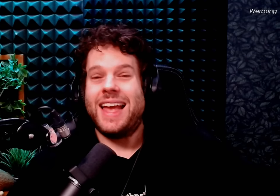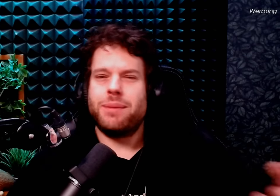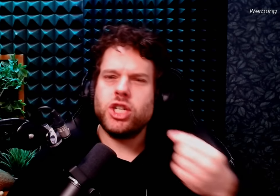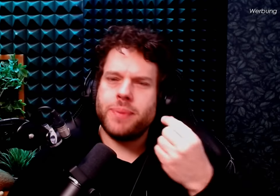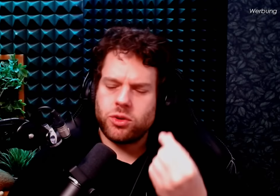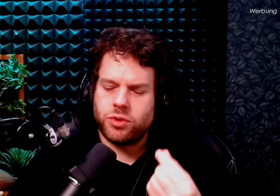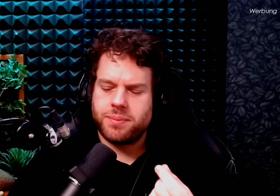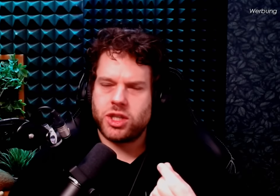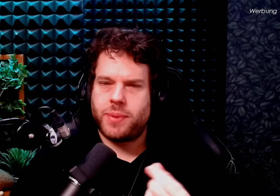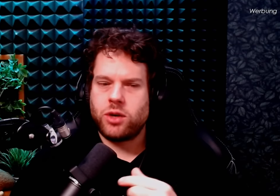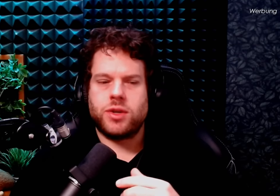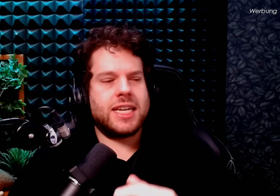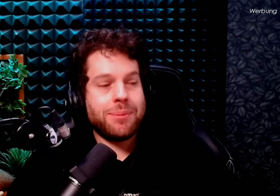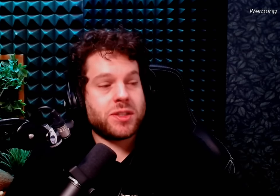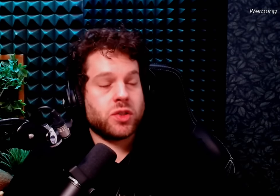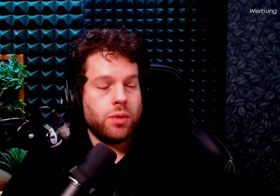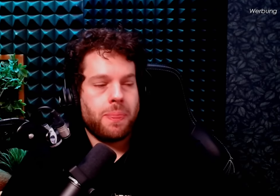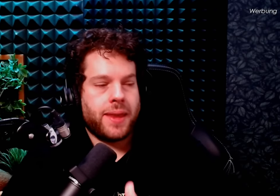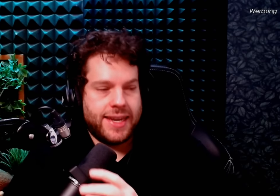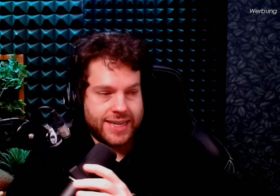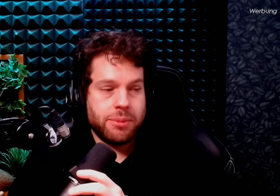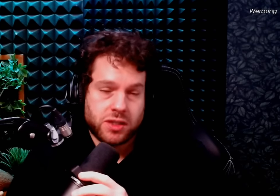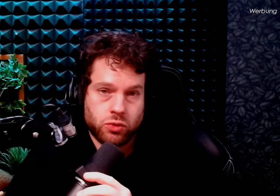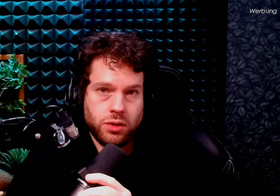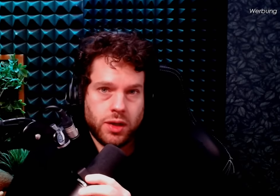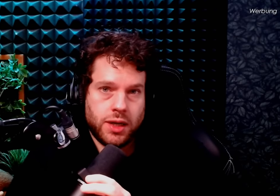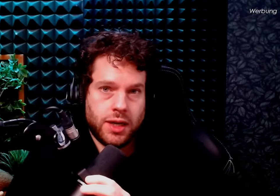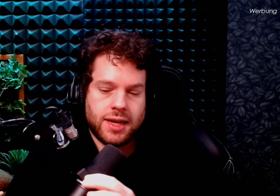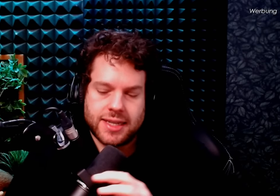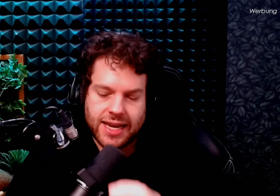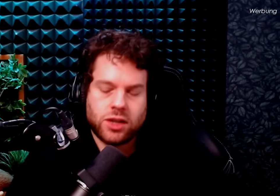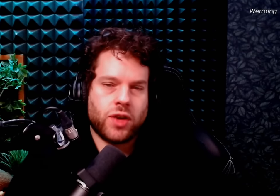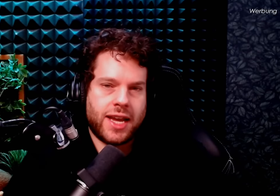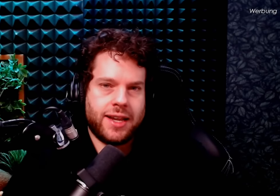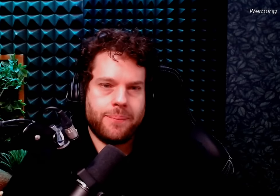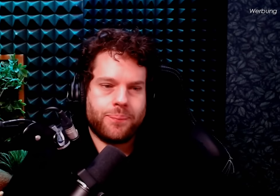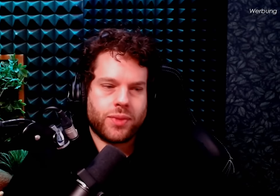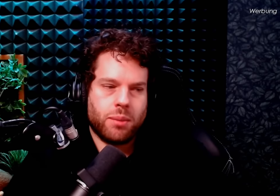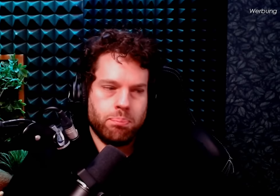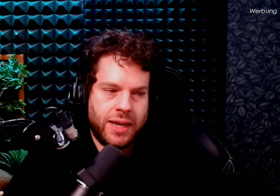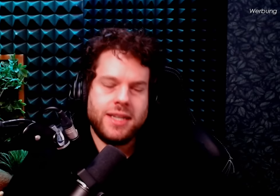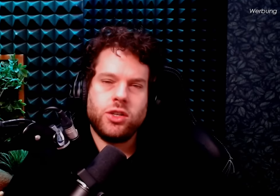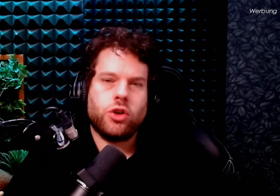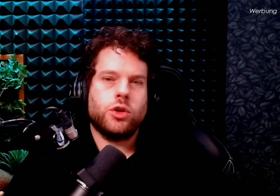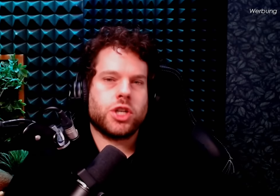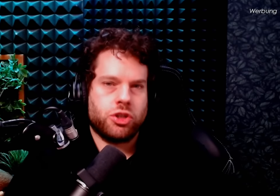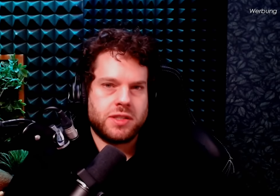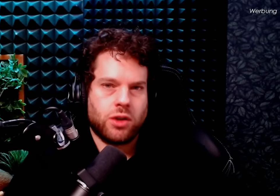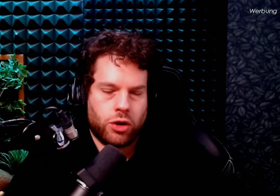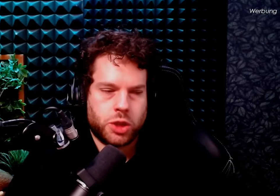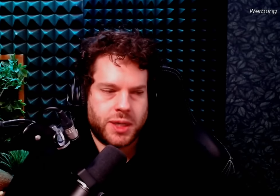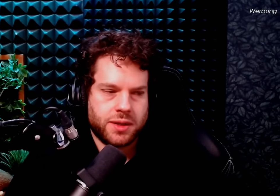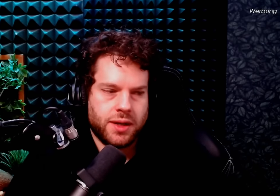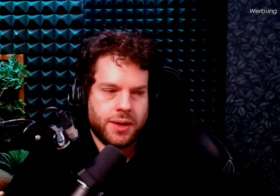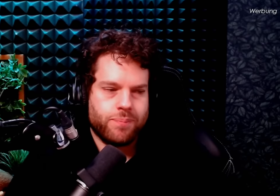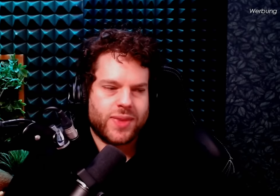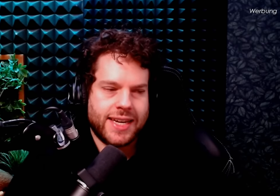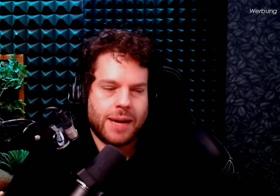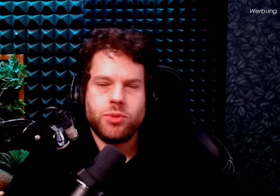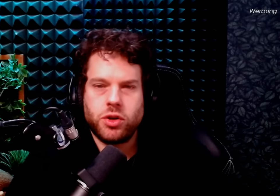Aber es schmeckt gut, es schmeckt gut. Ich gebe zu, ich gebe zu, dass aktuell Milch noch eine unterstützende Rolle spielt. Ich habe